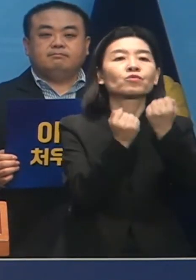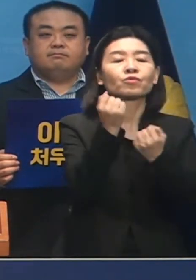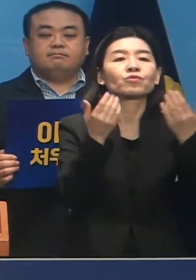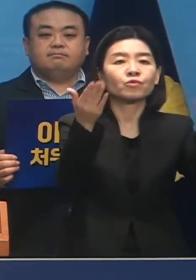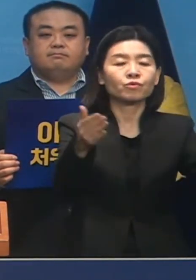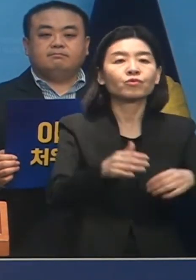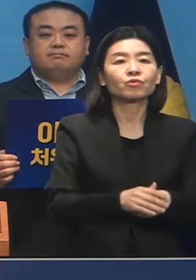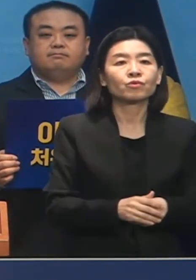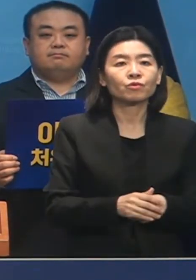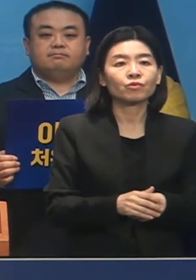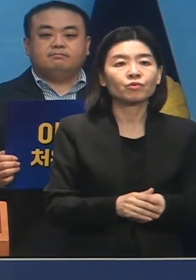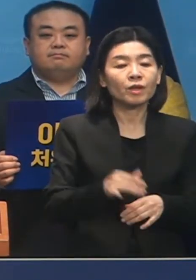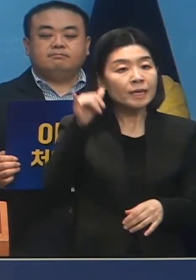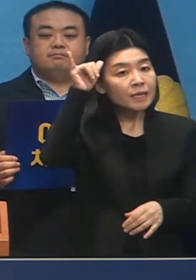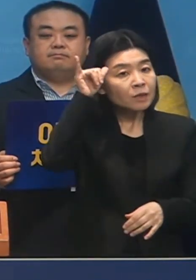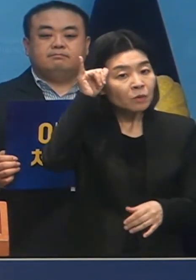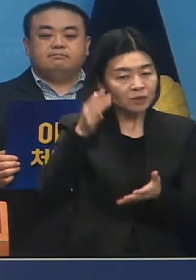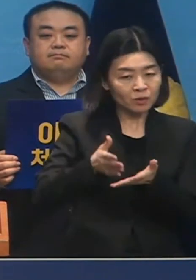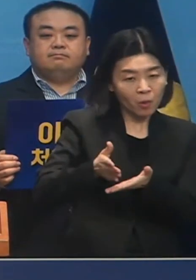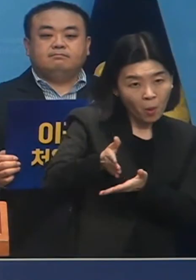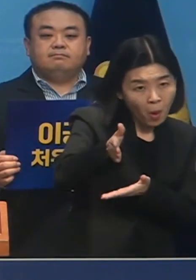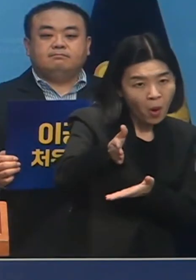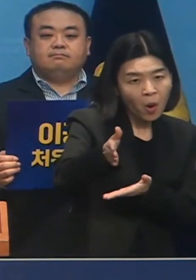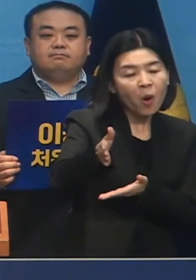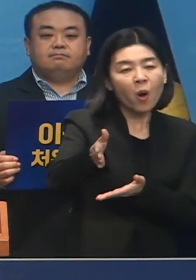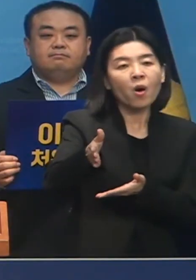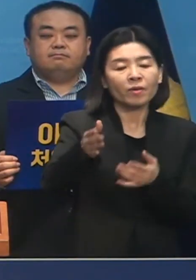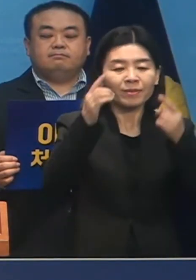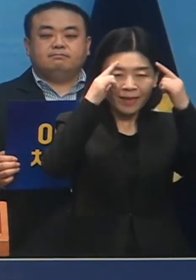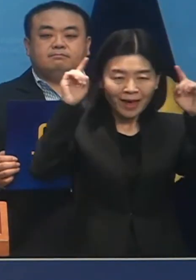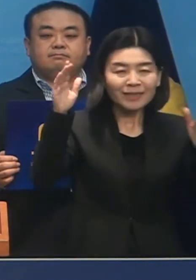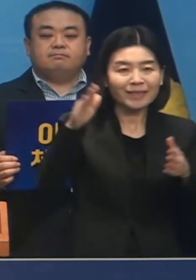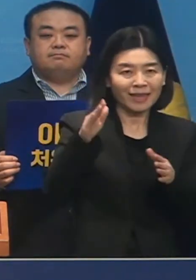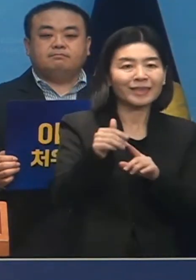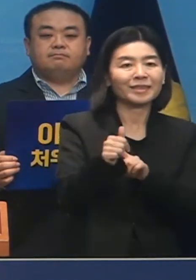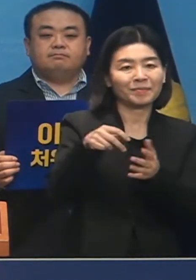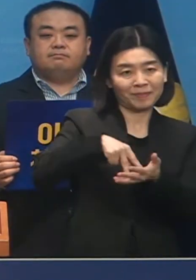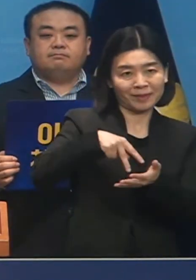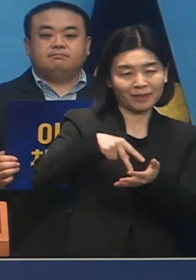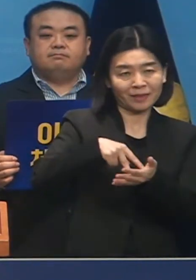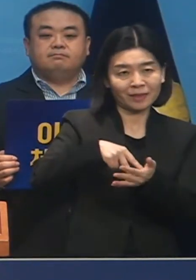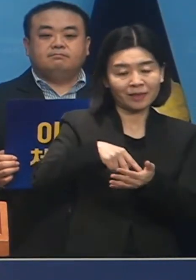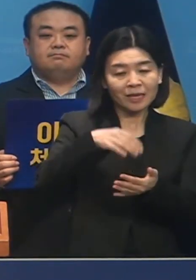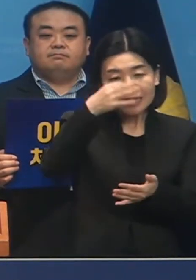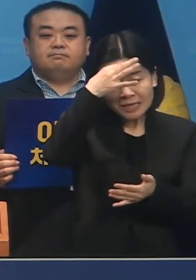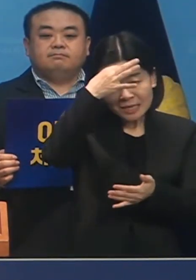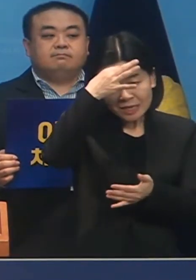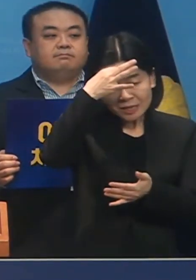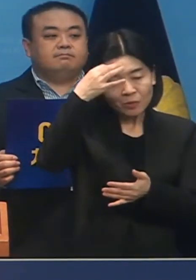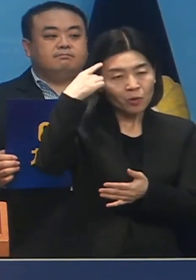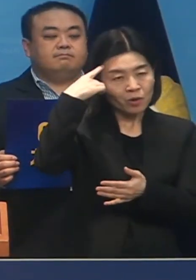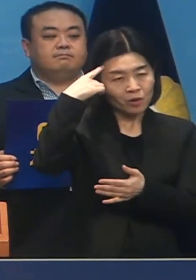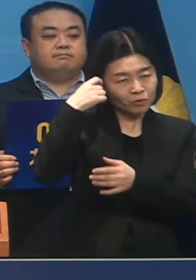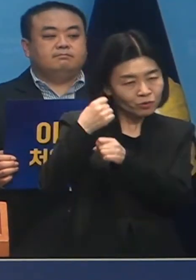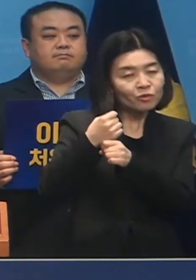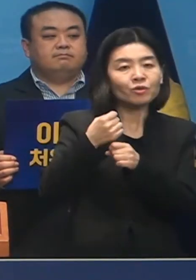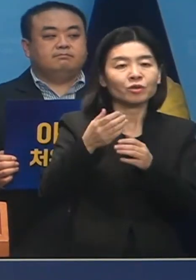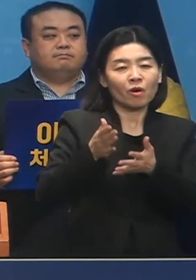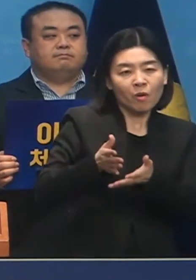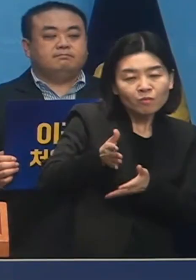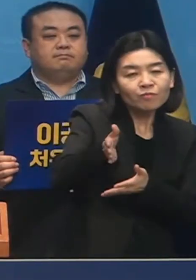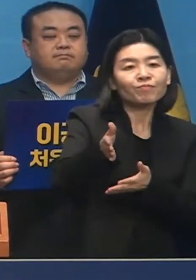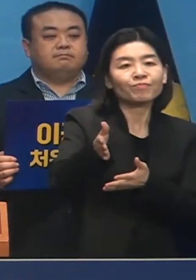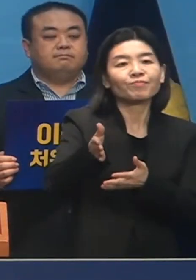이 인공지능 전공을 하고 있는 이동건 대학생이 이공계 대학생들이 이야기하는 왜 이재명인가에 대해서 말씀을 하실